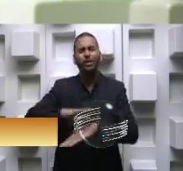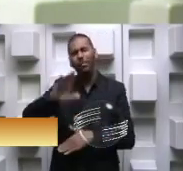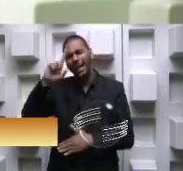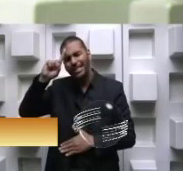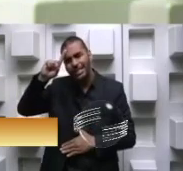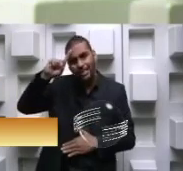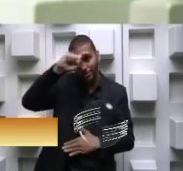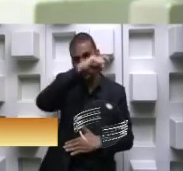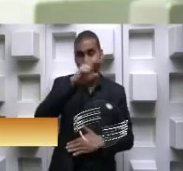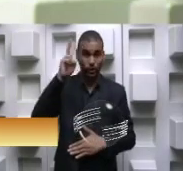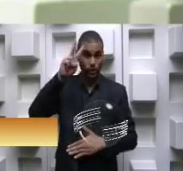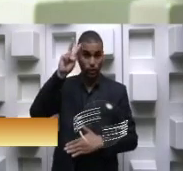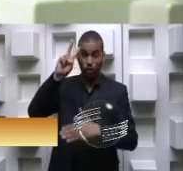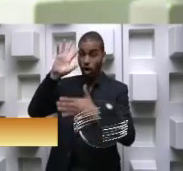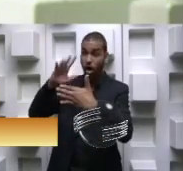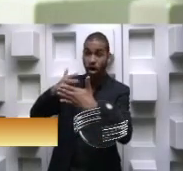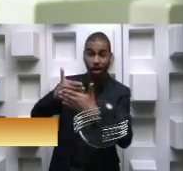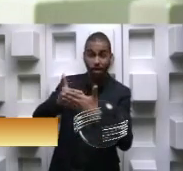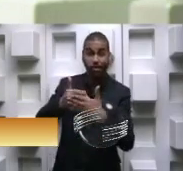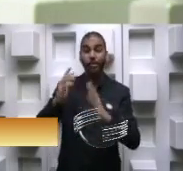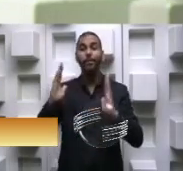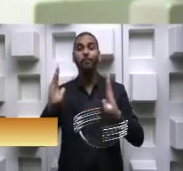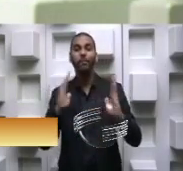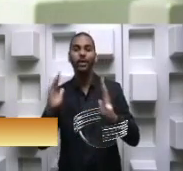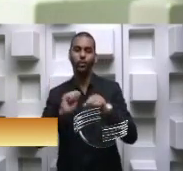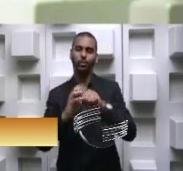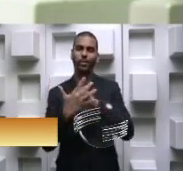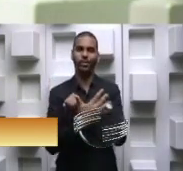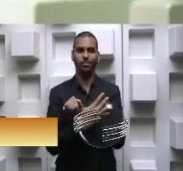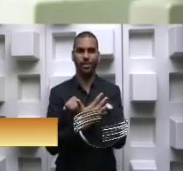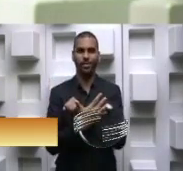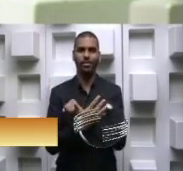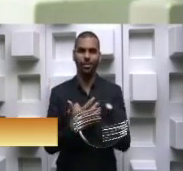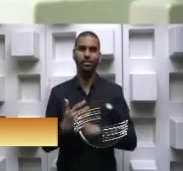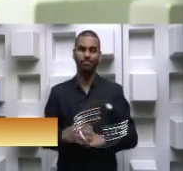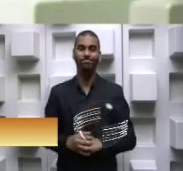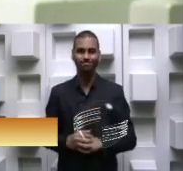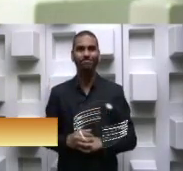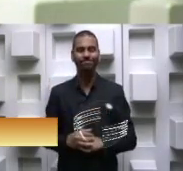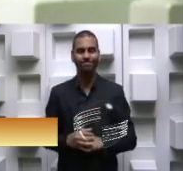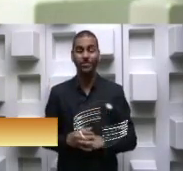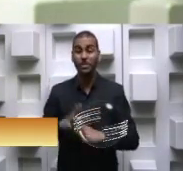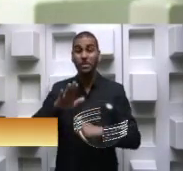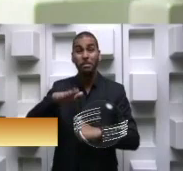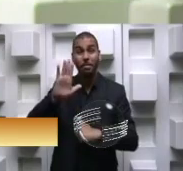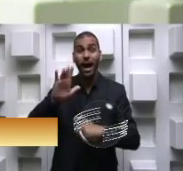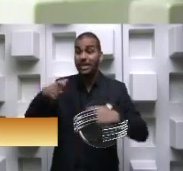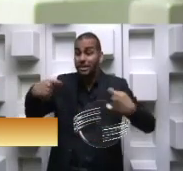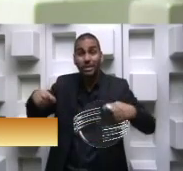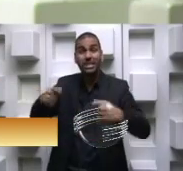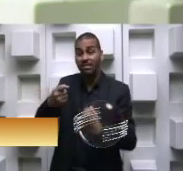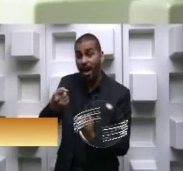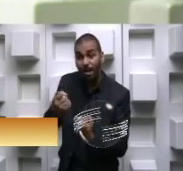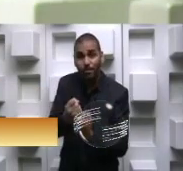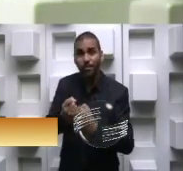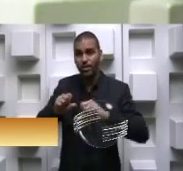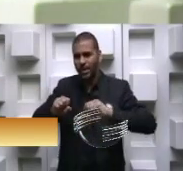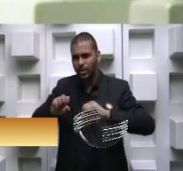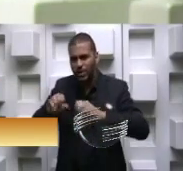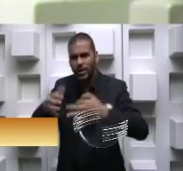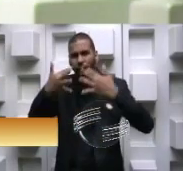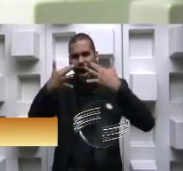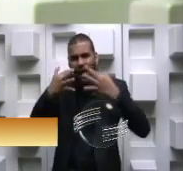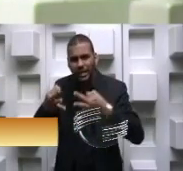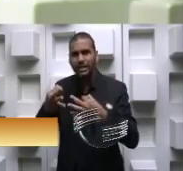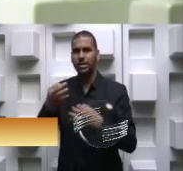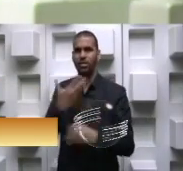mais difíceis da história, durante a pandemia da Covid-19, quando mais a educação precisou de apoio e atenção